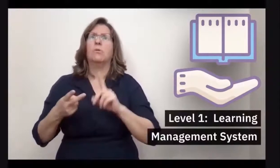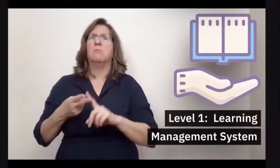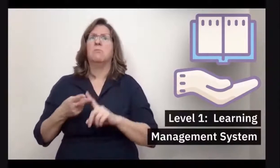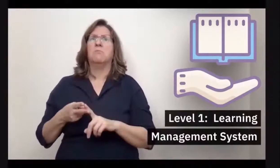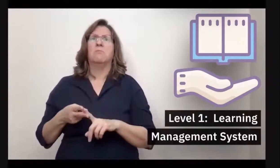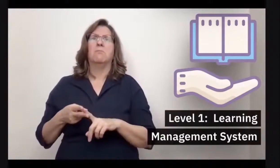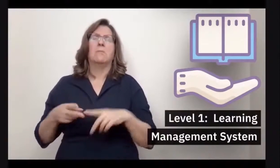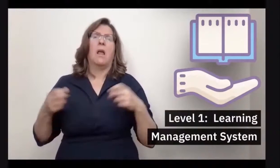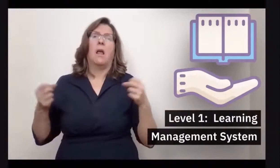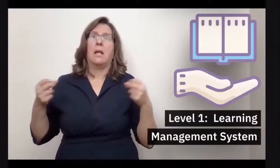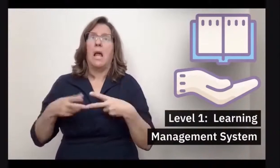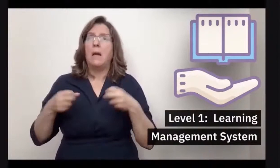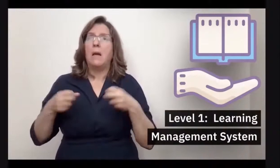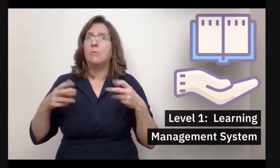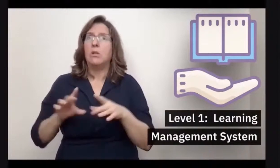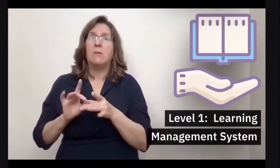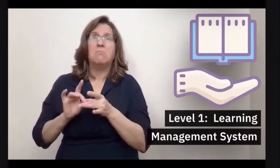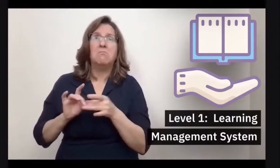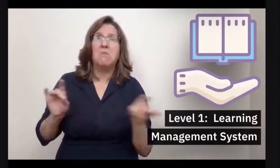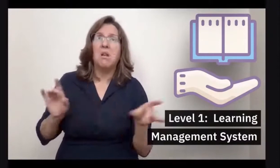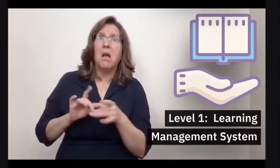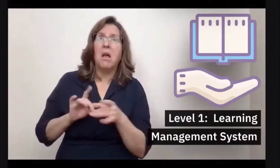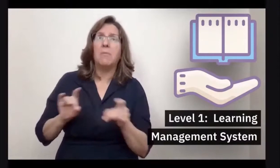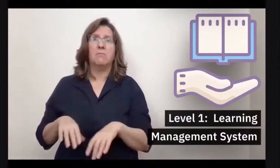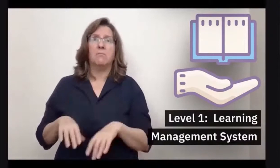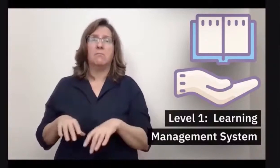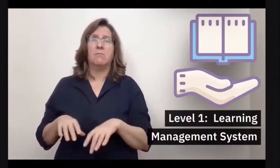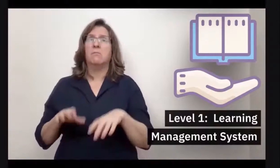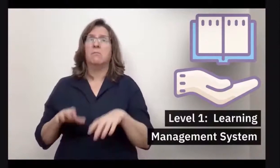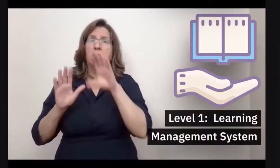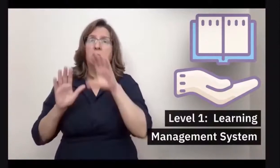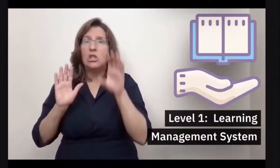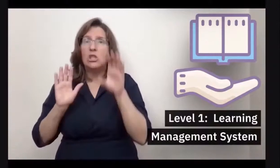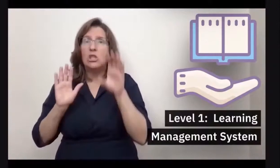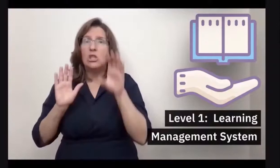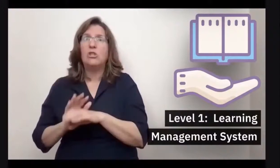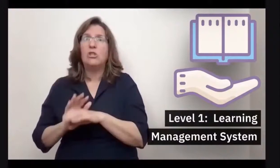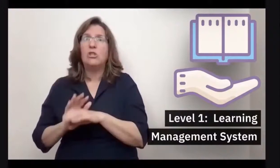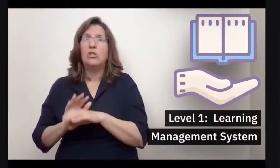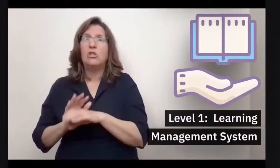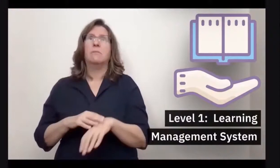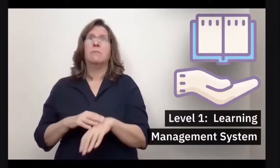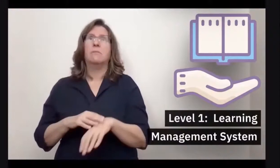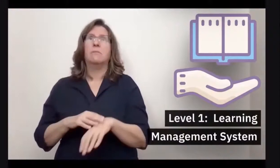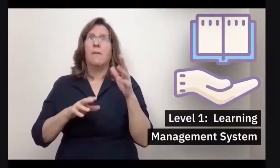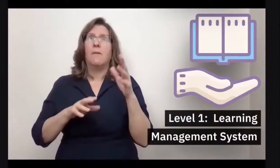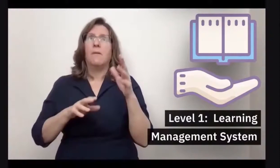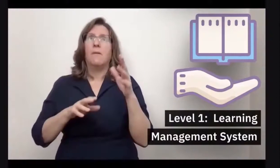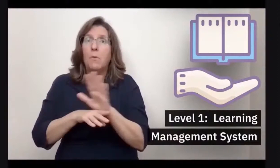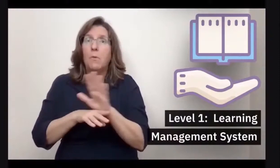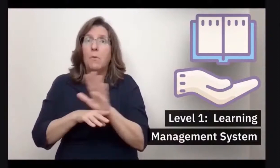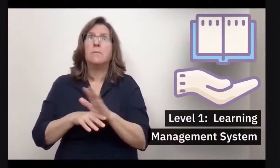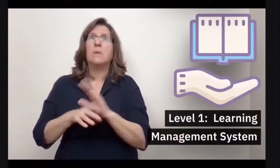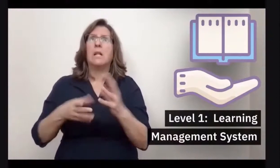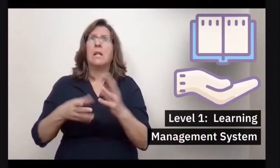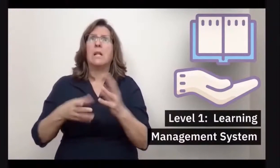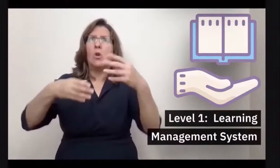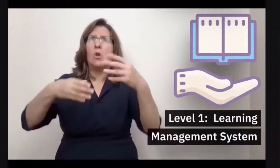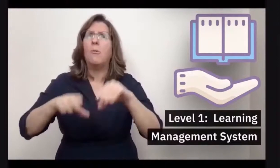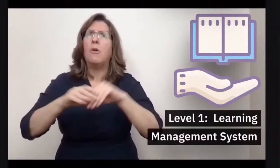y otros materiales generados o creados para la lección. En este nivel, el enfoque es cómo el alumno